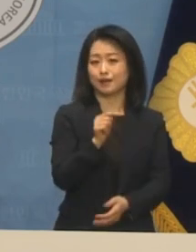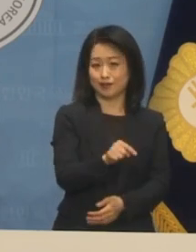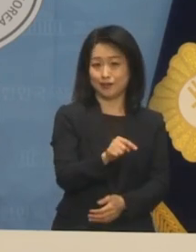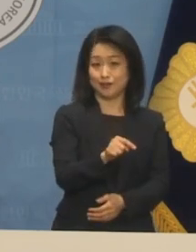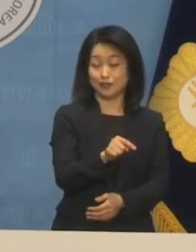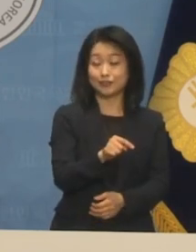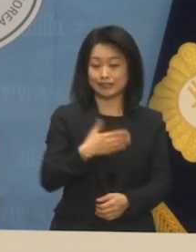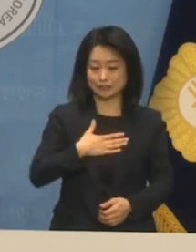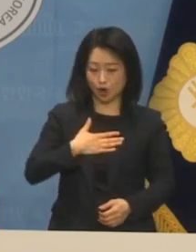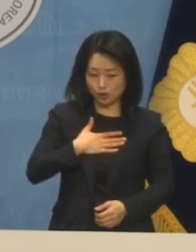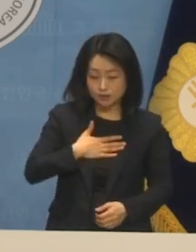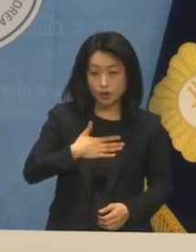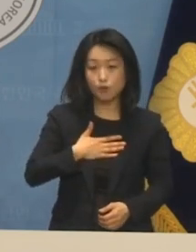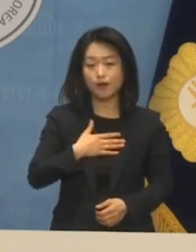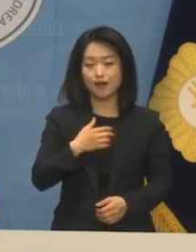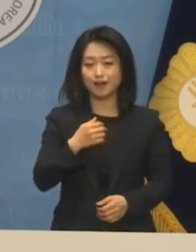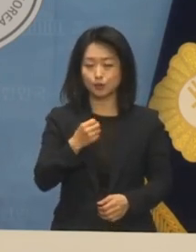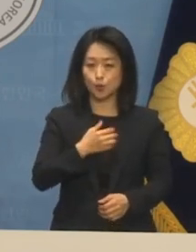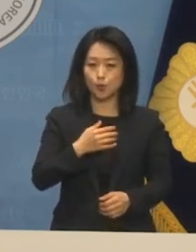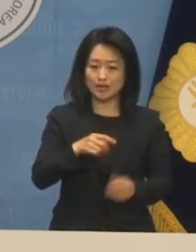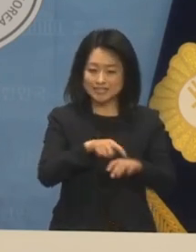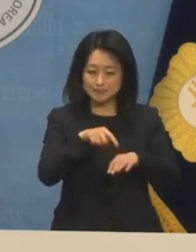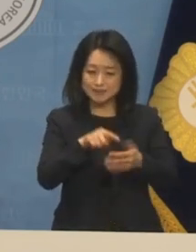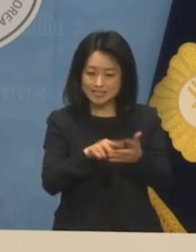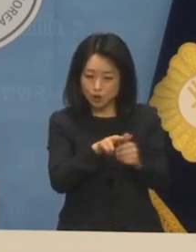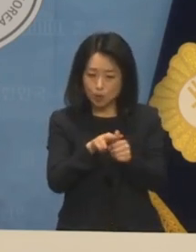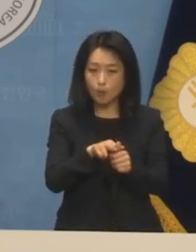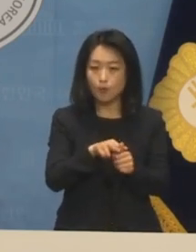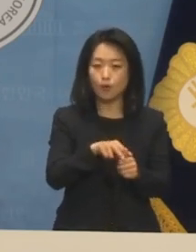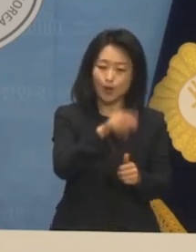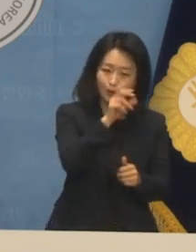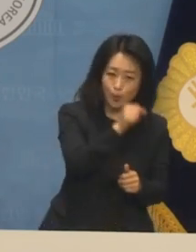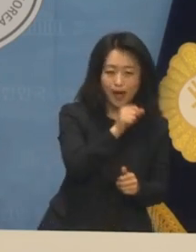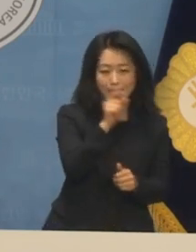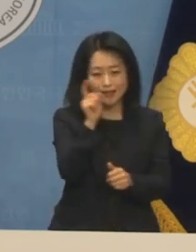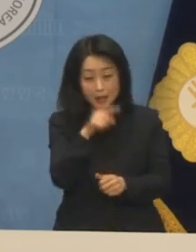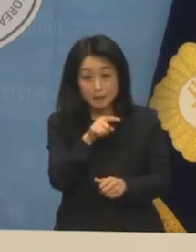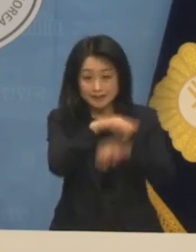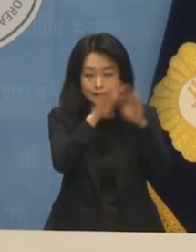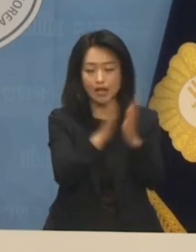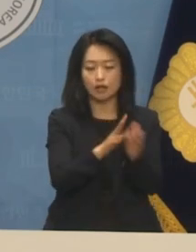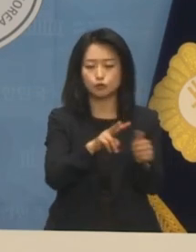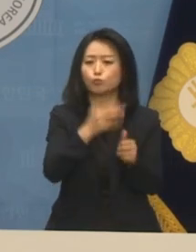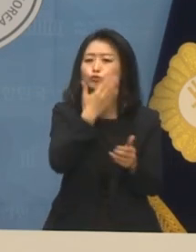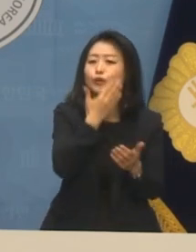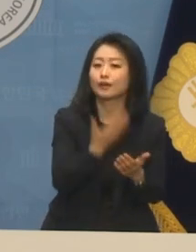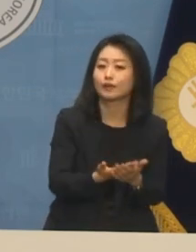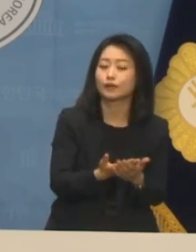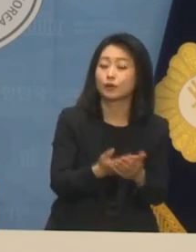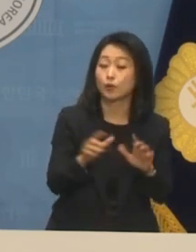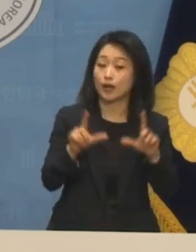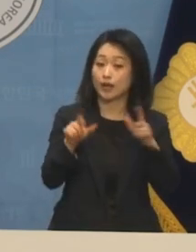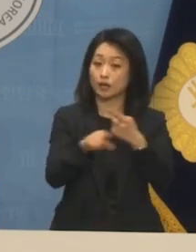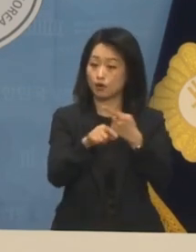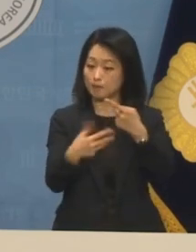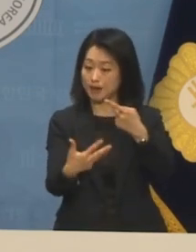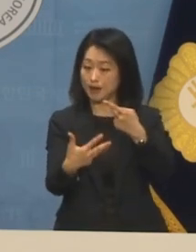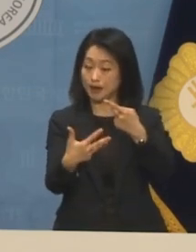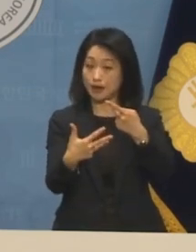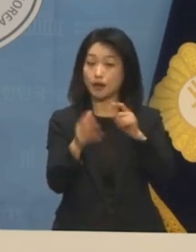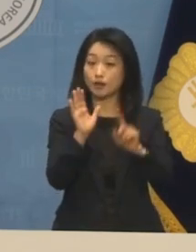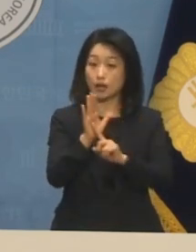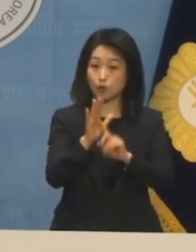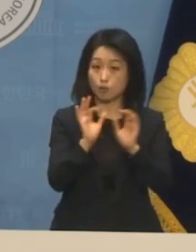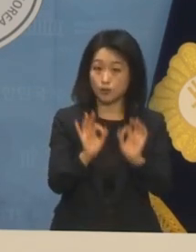정서와 심리 정보인 좋아요와 같은 정보 또한 매우 민감한 개인 정보입니다. 심지어 올해 1월 8일에 공고한